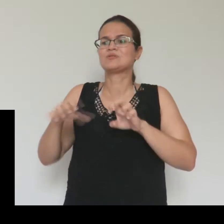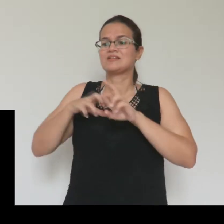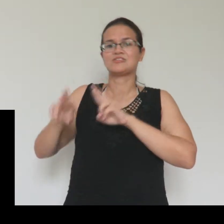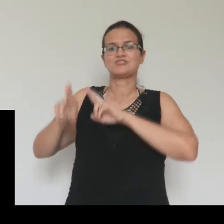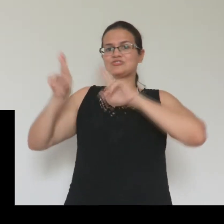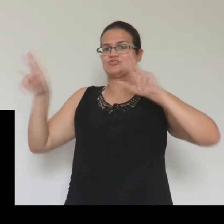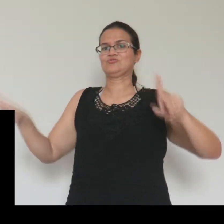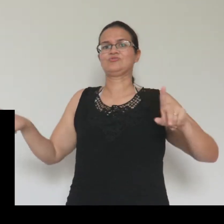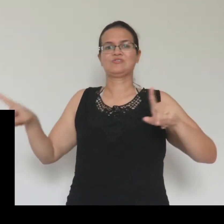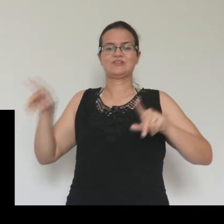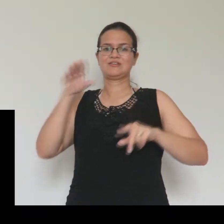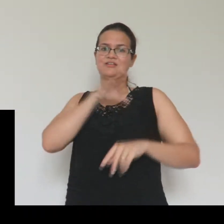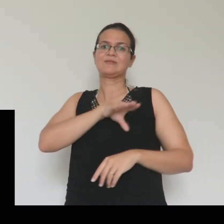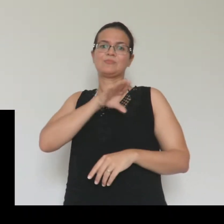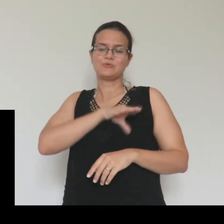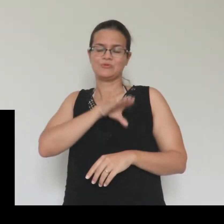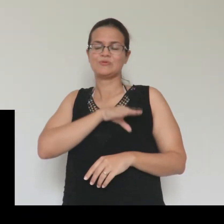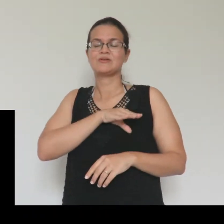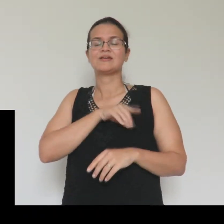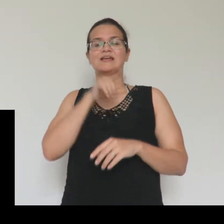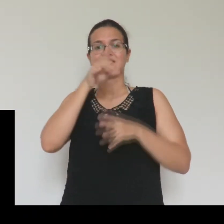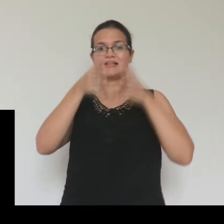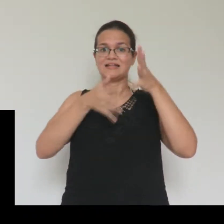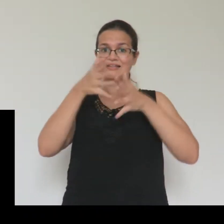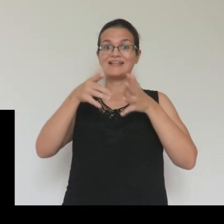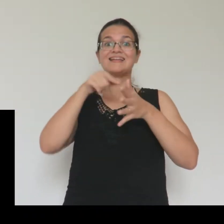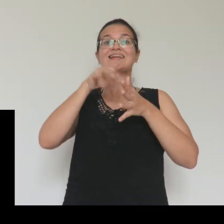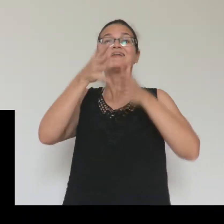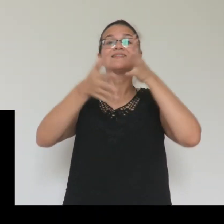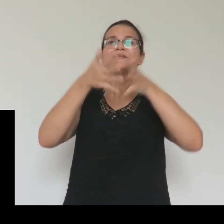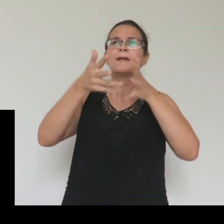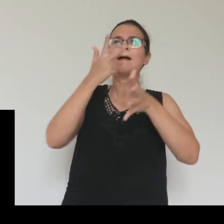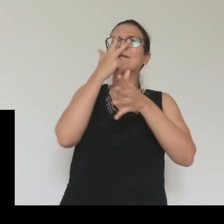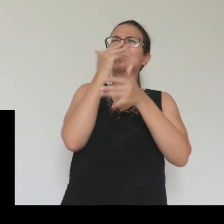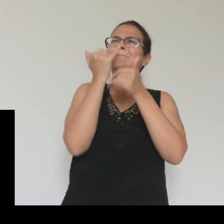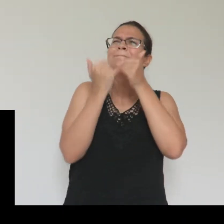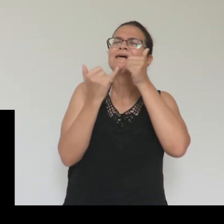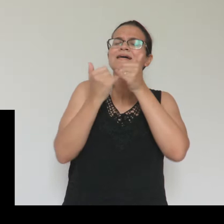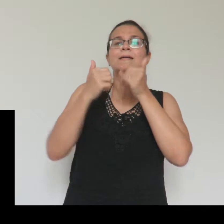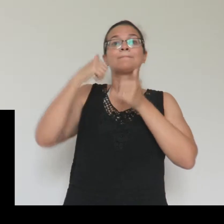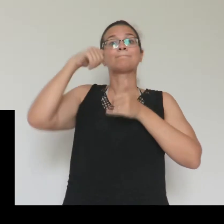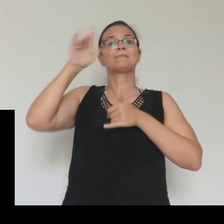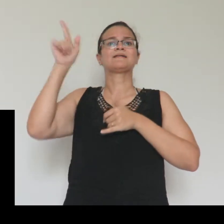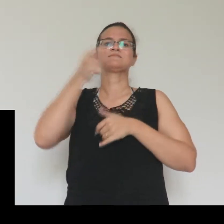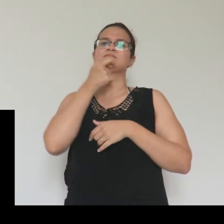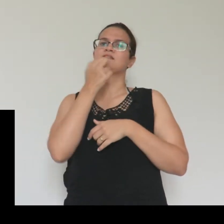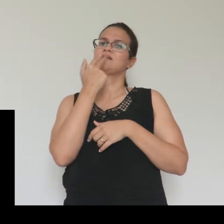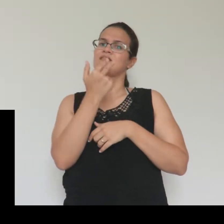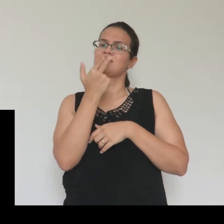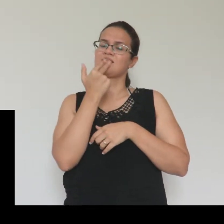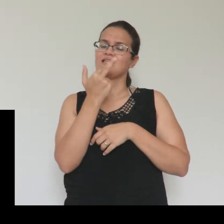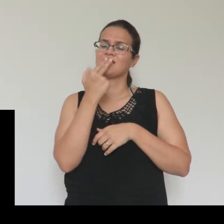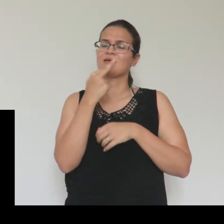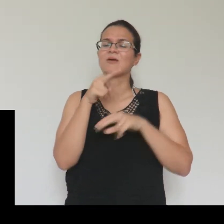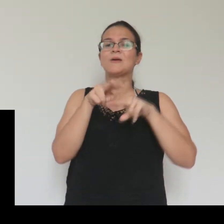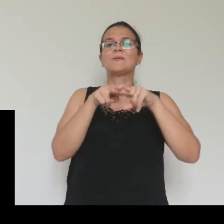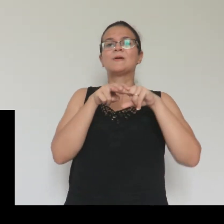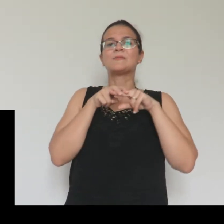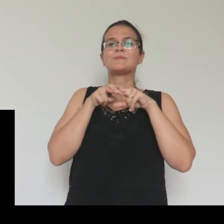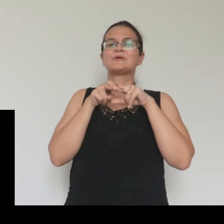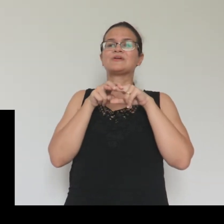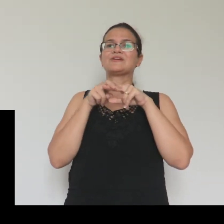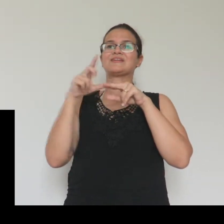língua portuguesa. Ela até mais se assemelha com a língua inglesa, devido